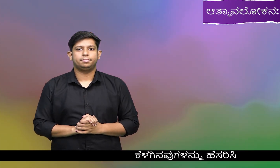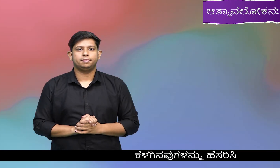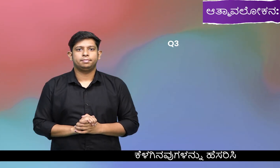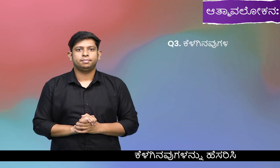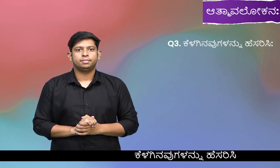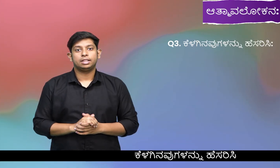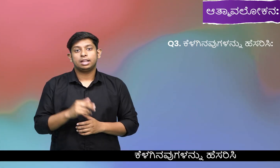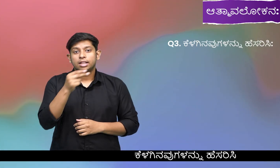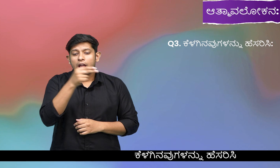ಕೆಳಗಿನವುಗಳನ್ನು ಹೆಸರಿಸಿ.